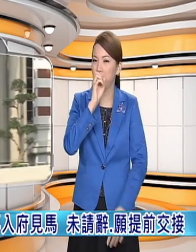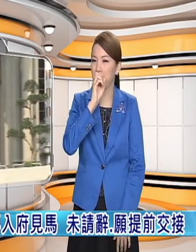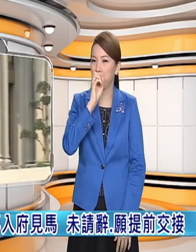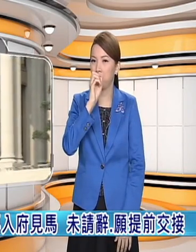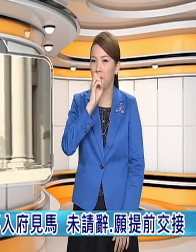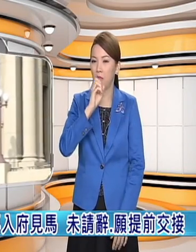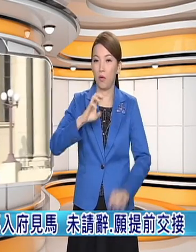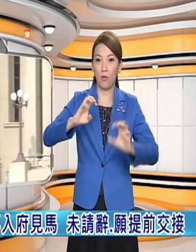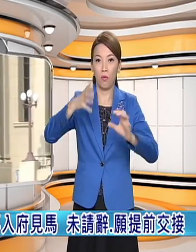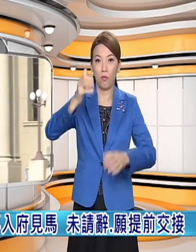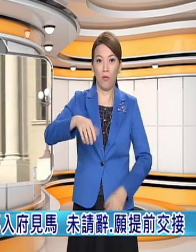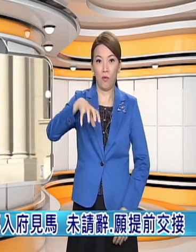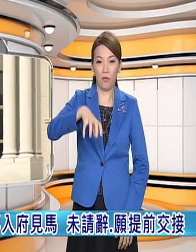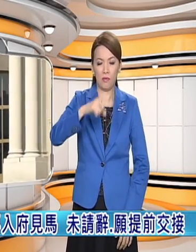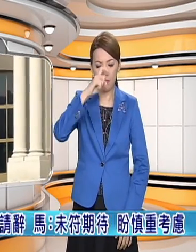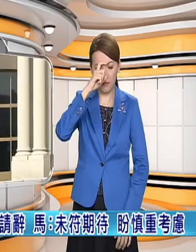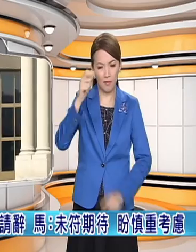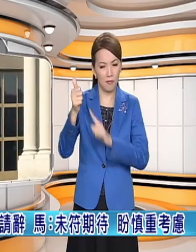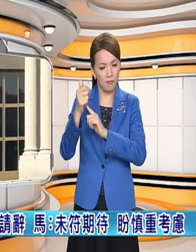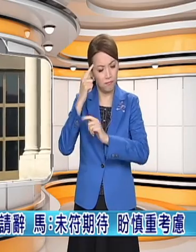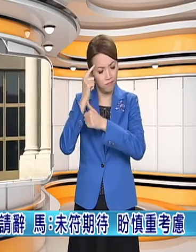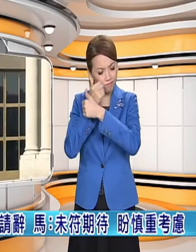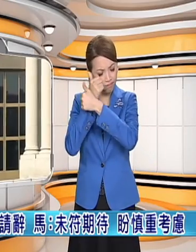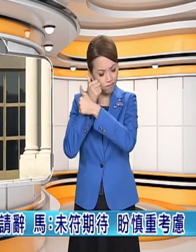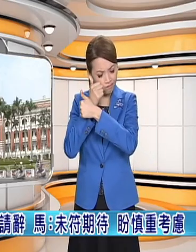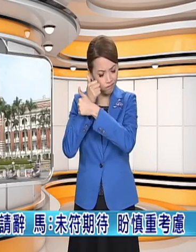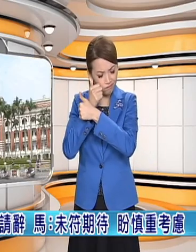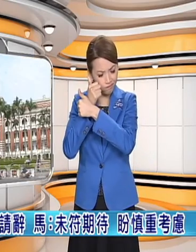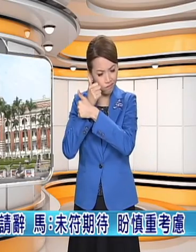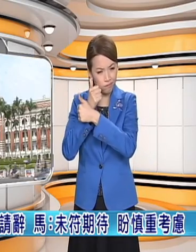统府希望他再慎重考虑。